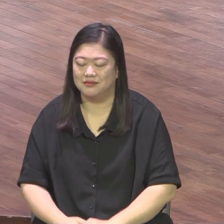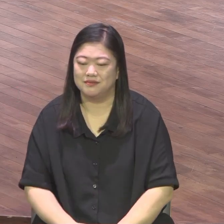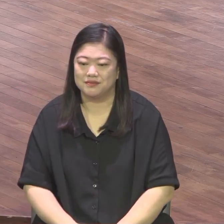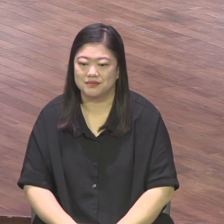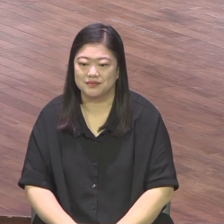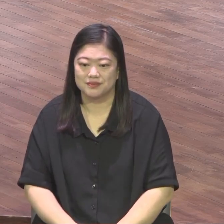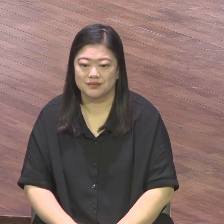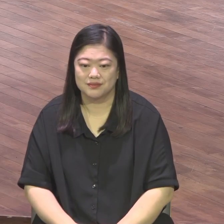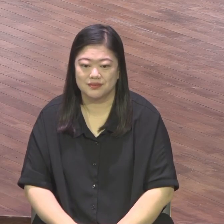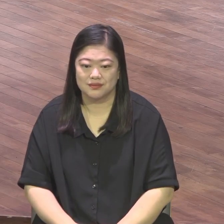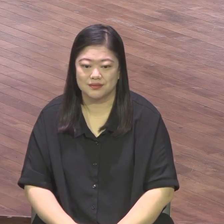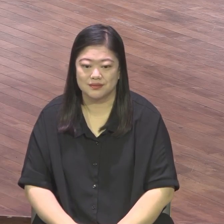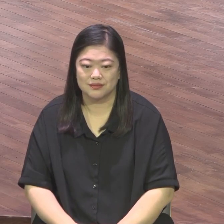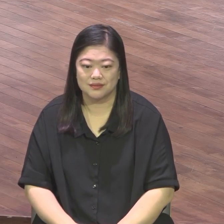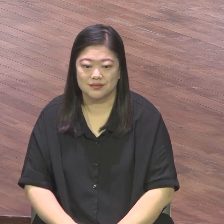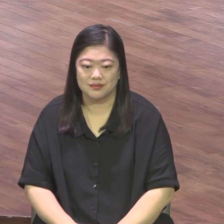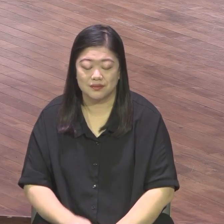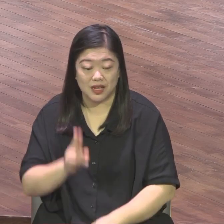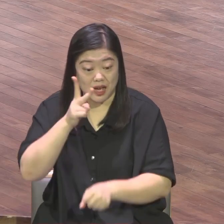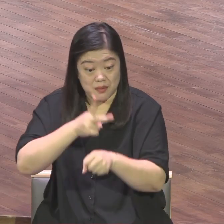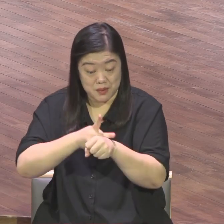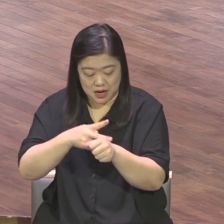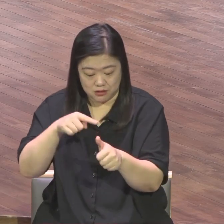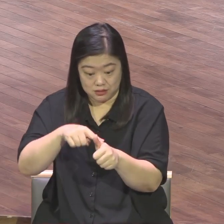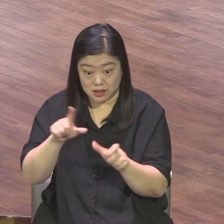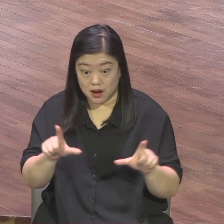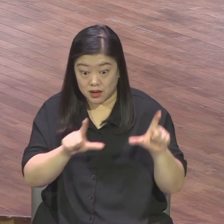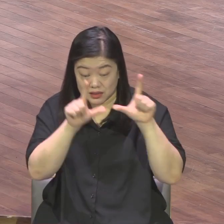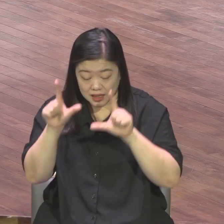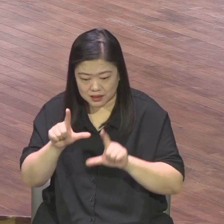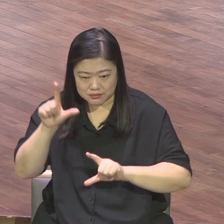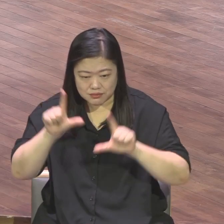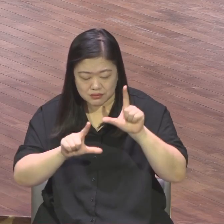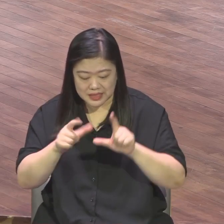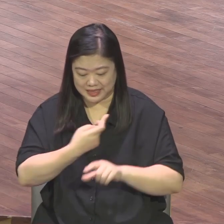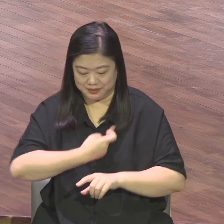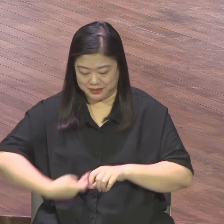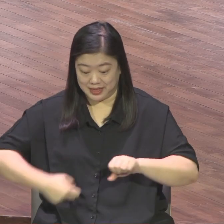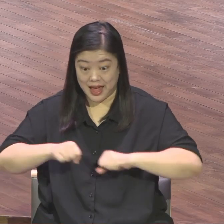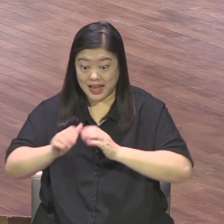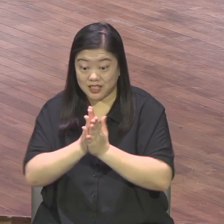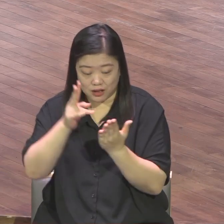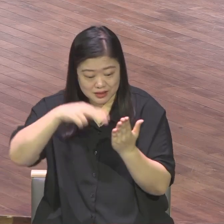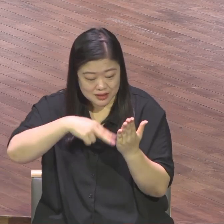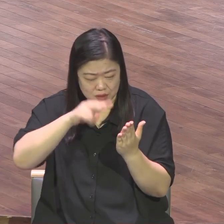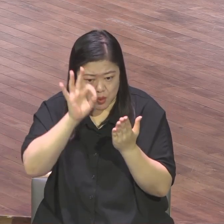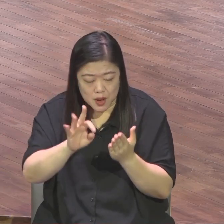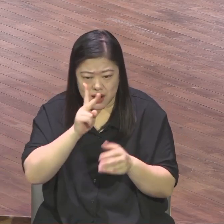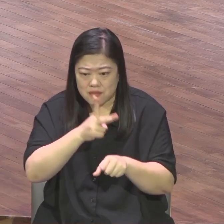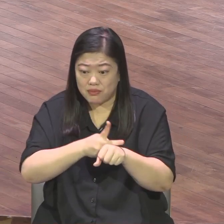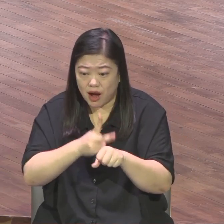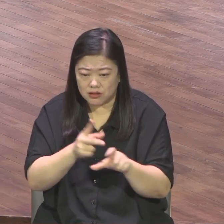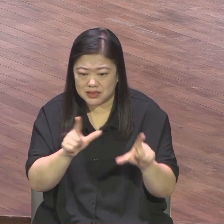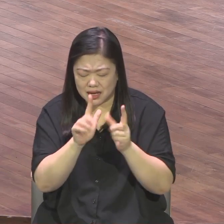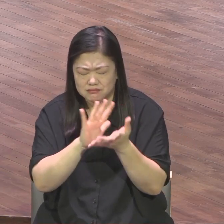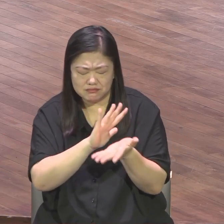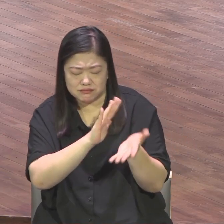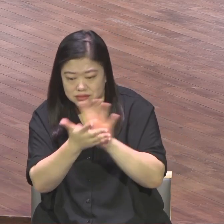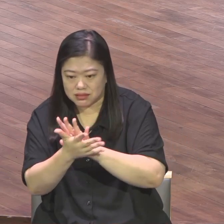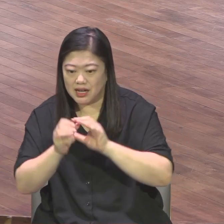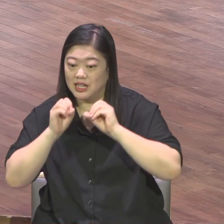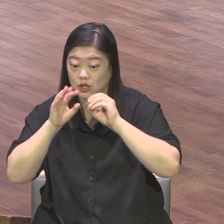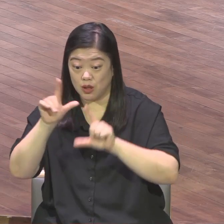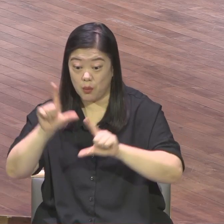이런 사도 바울의 인생 여정이 우리가 매주 살펴보고 있는 지금 사도행전에 아주 사실적으로